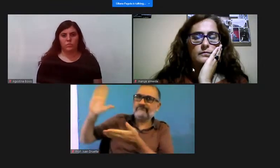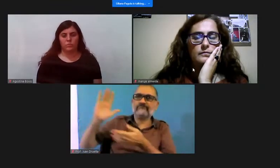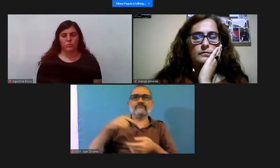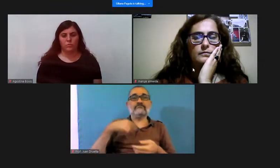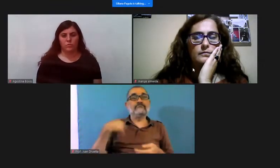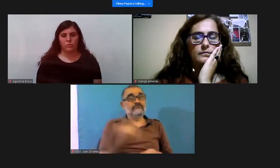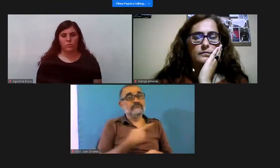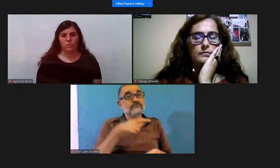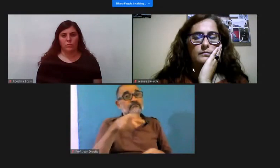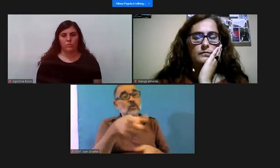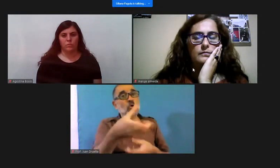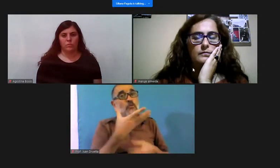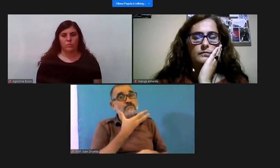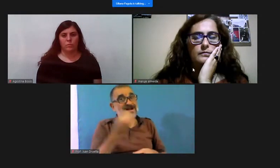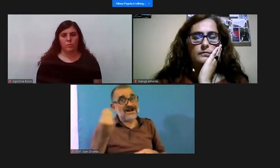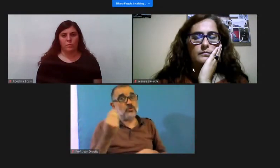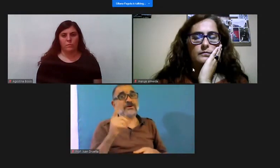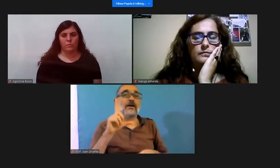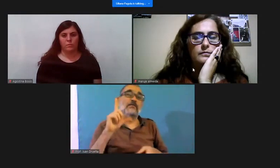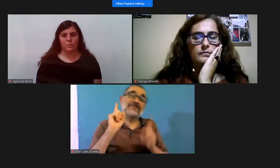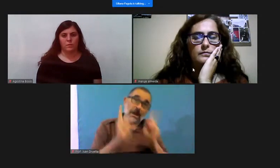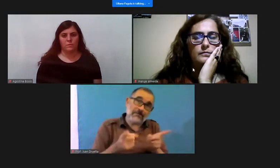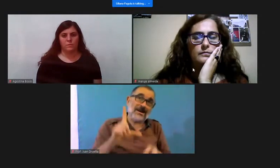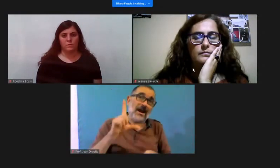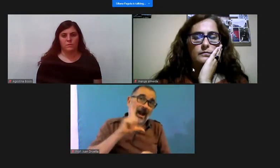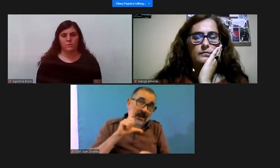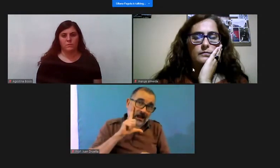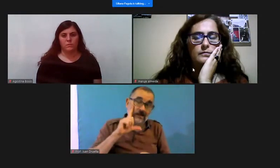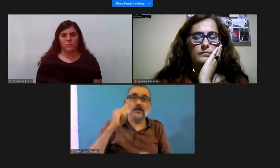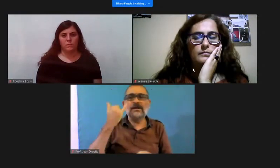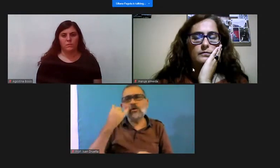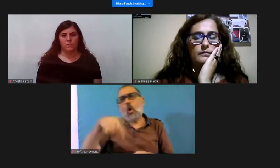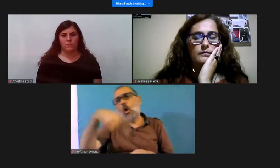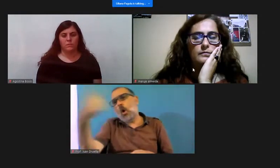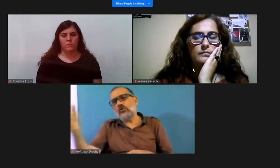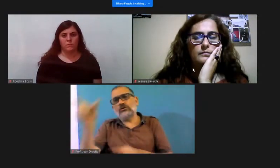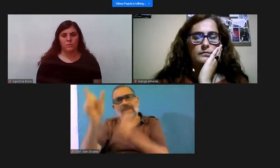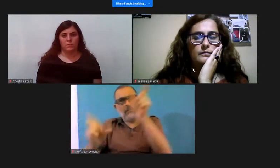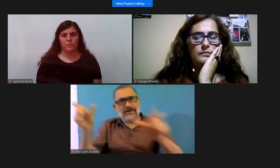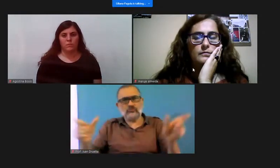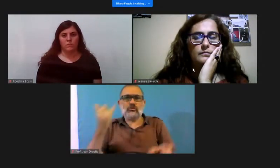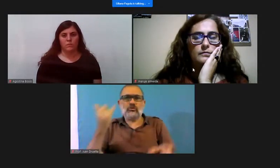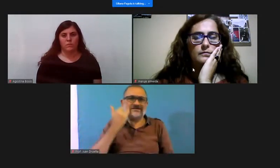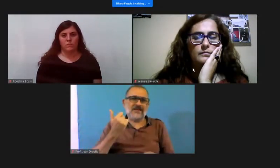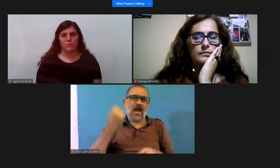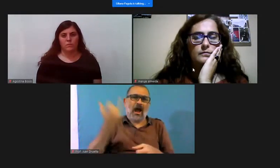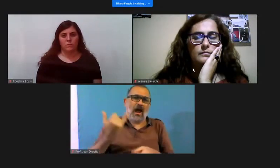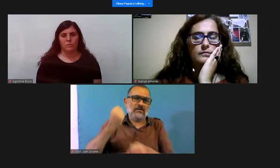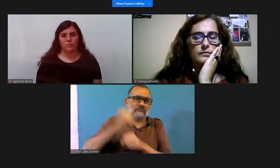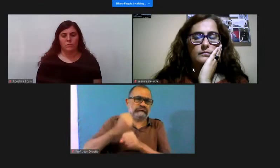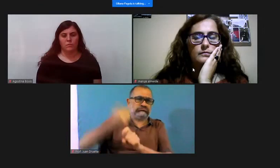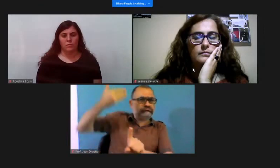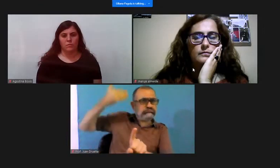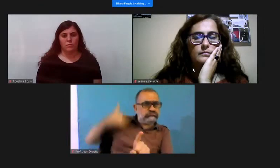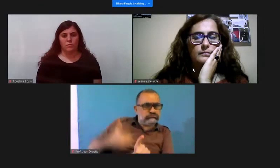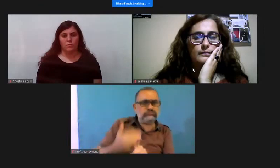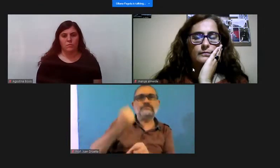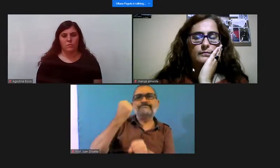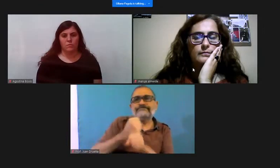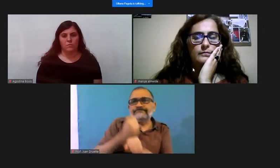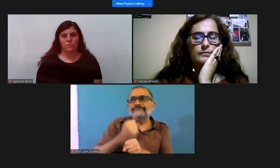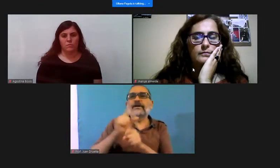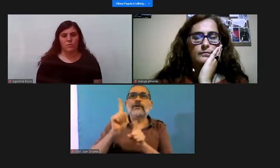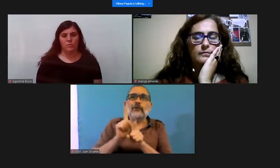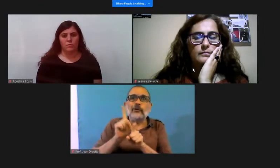unas personas con discapacidad auditiva, sino, como bien decía Maruja y como decía Lili y otras personas con las que